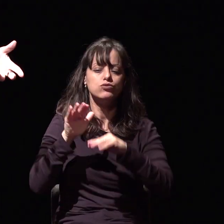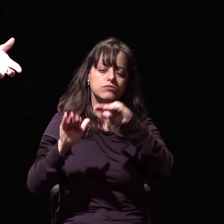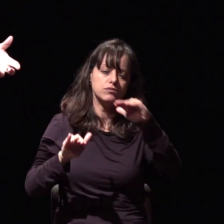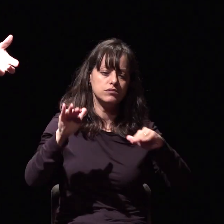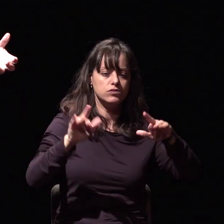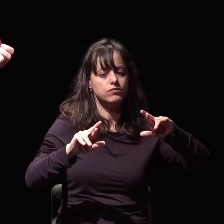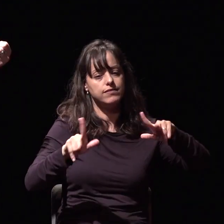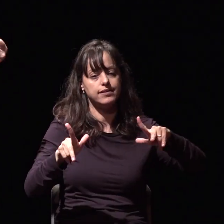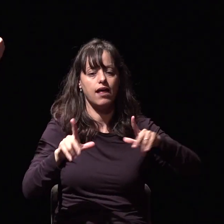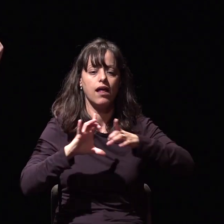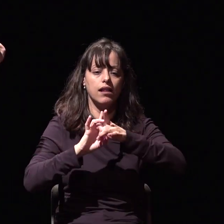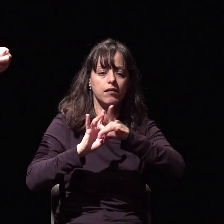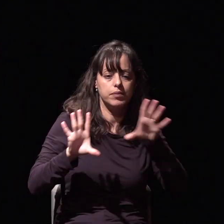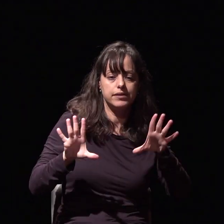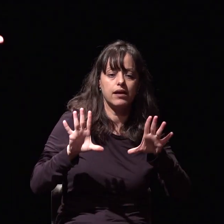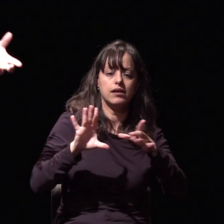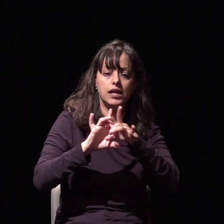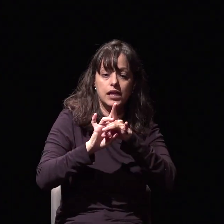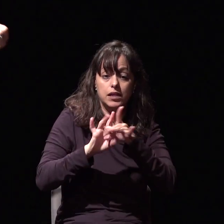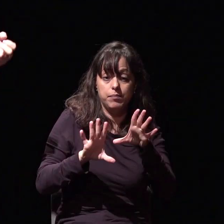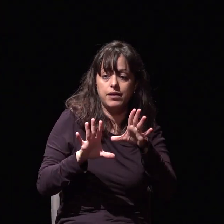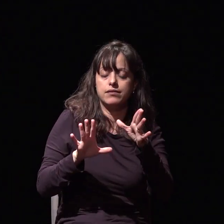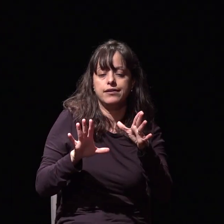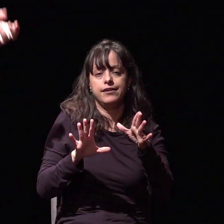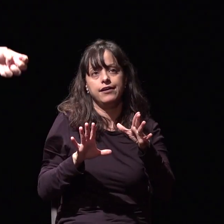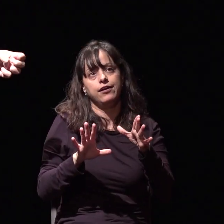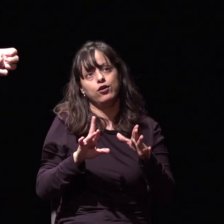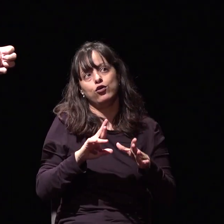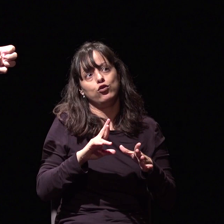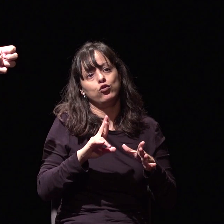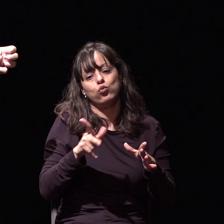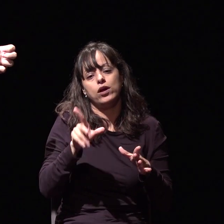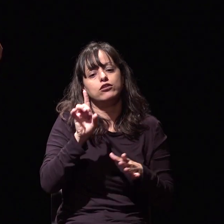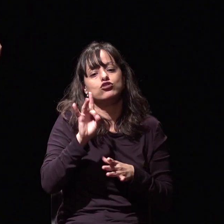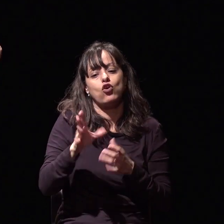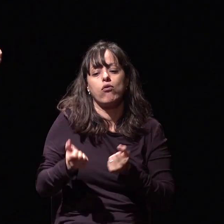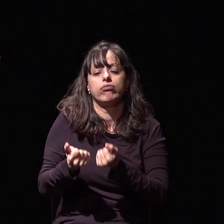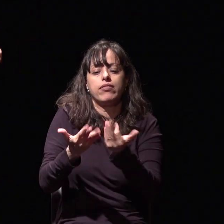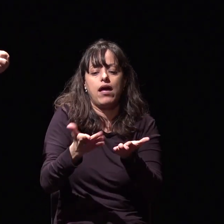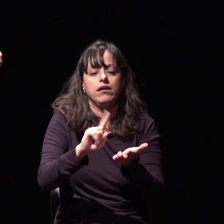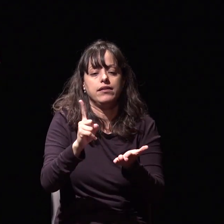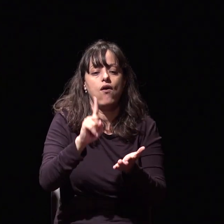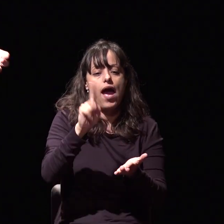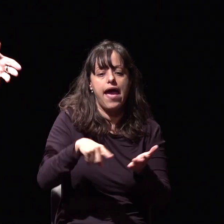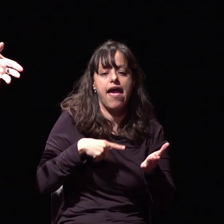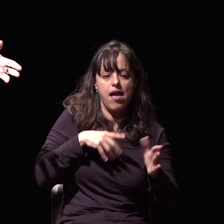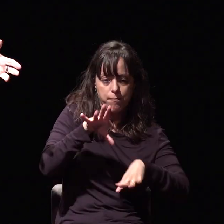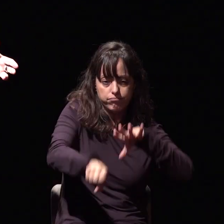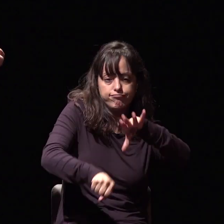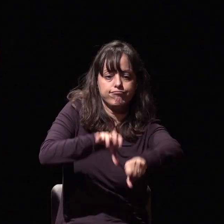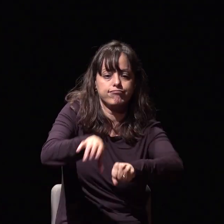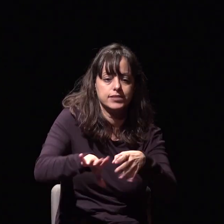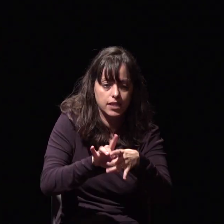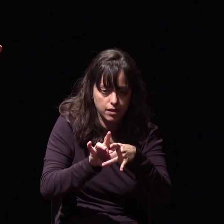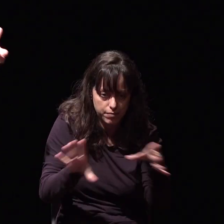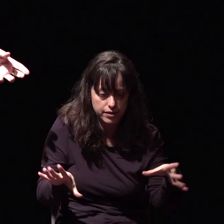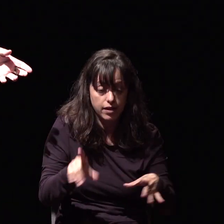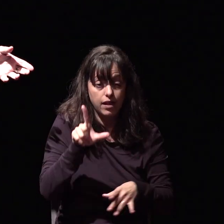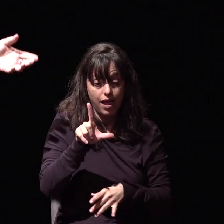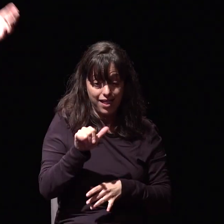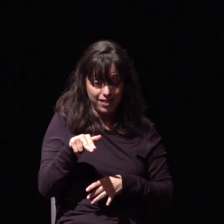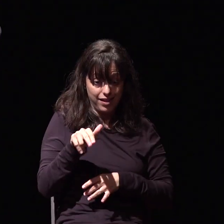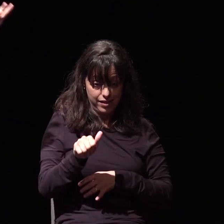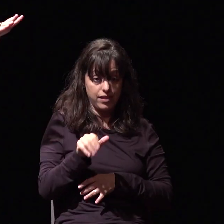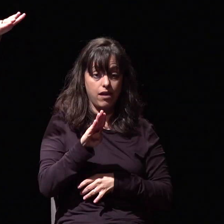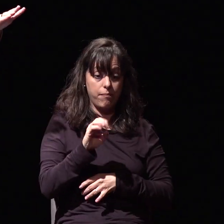de liberdade, e liberdade como algo construído e não meramente fornecido, de que maneira a Lina Bobardi, eu pensar,